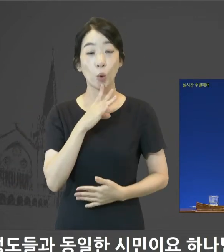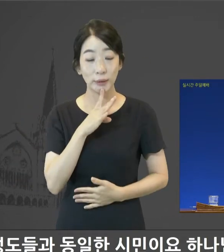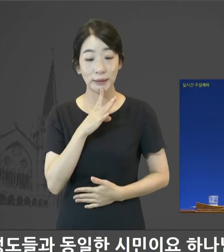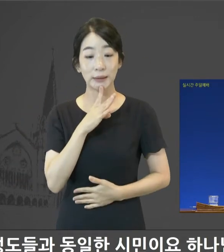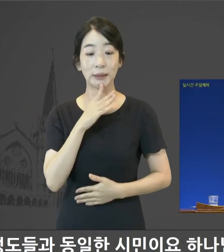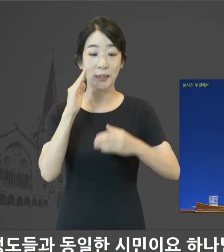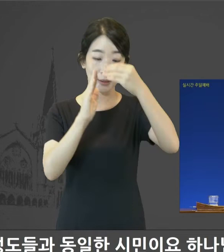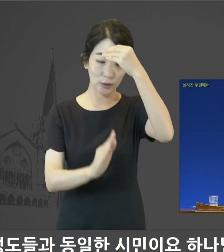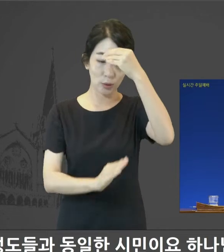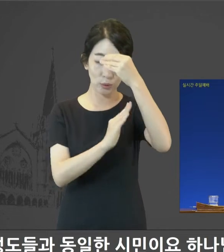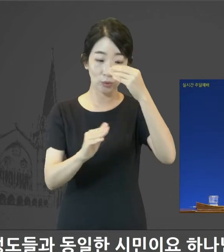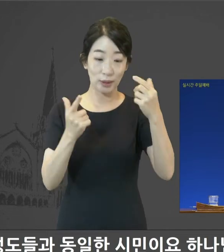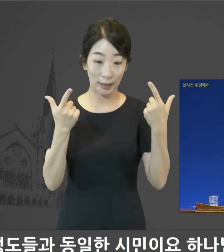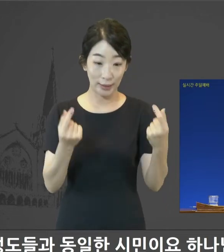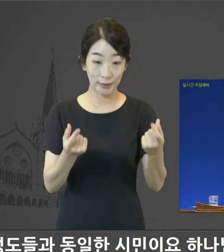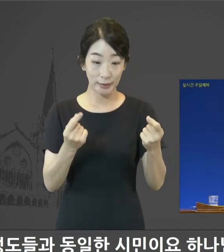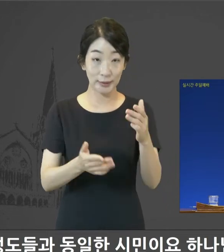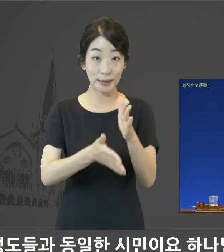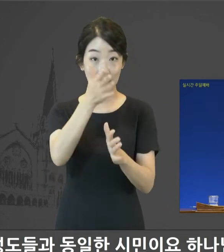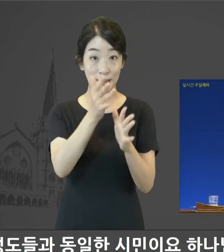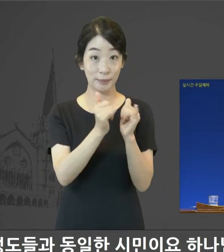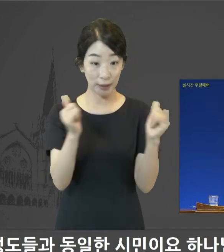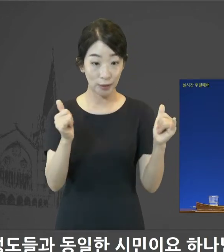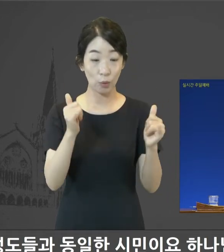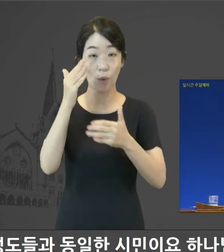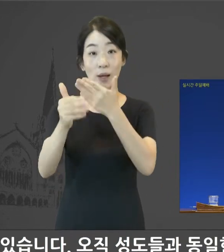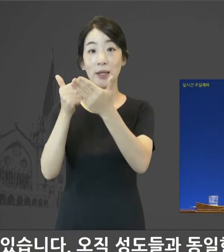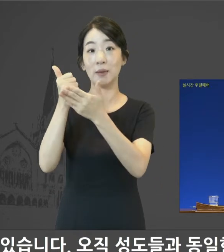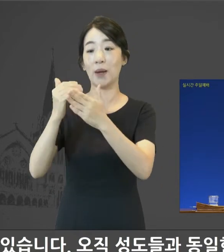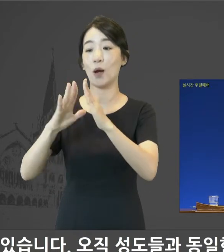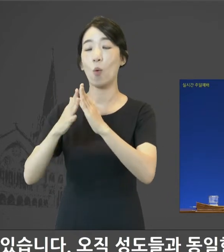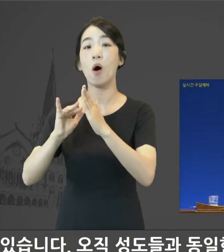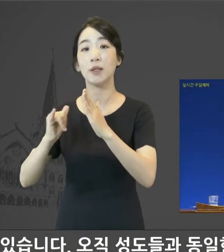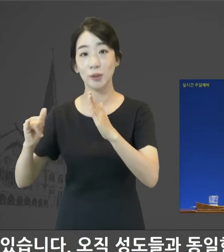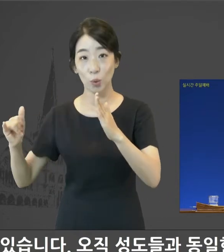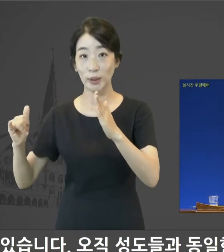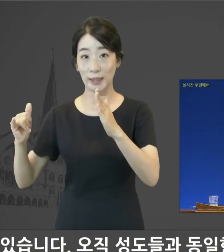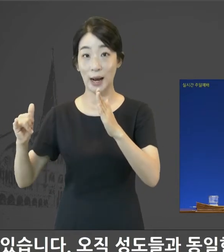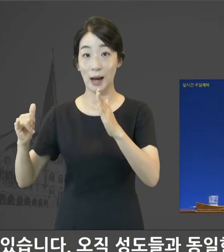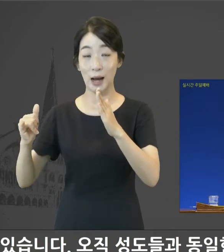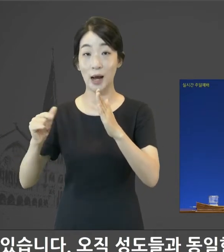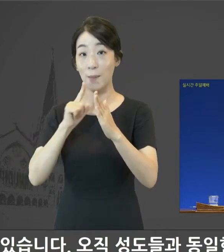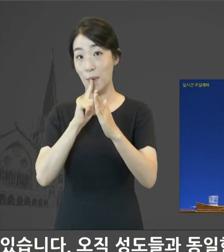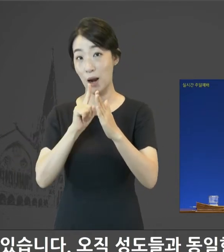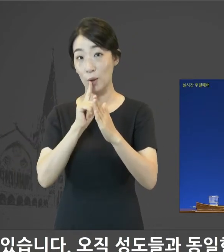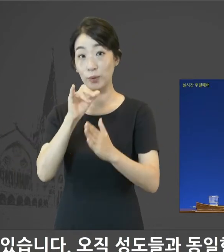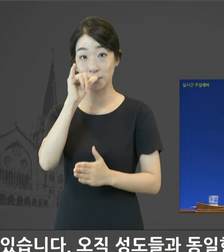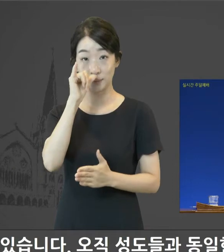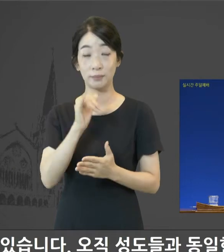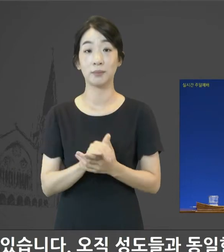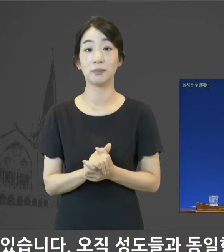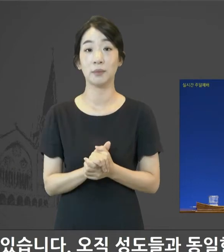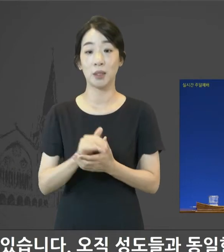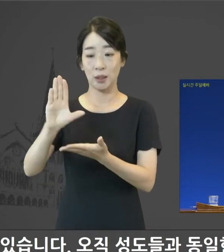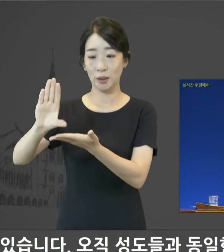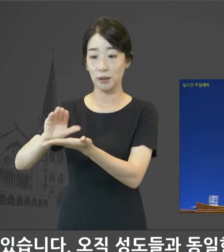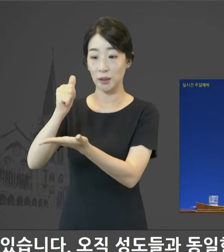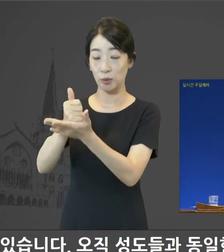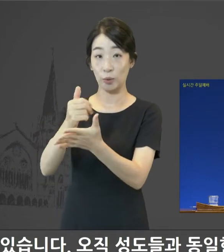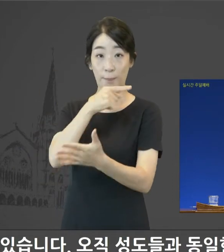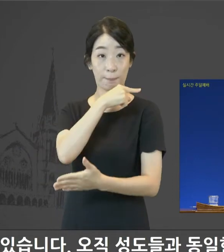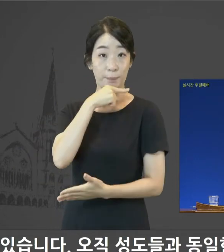시민이요 하나님의 권속이라는 새로운 정체성을 받았다는 겁니다. 그리스도의 피로